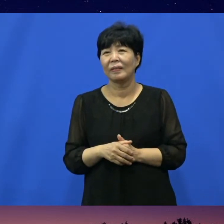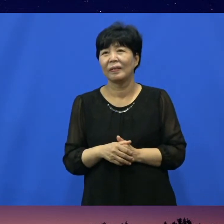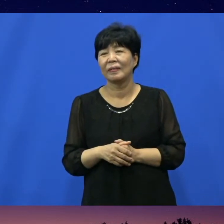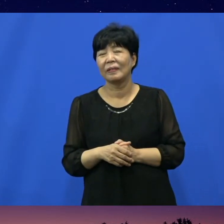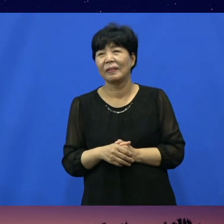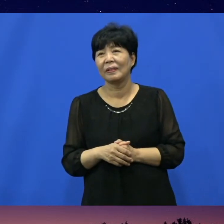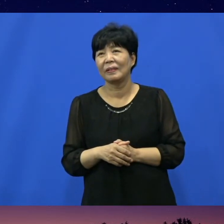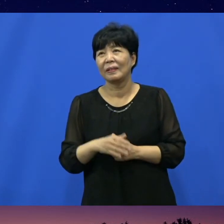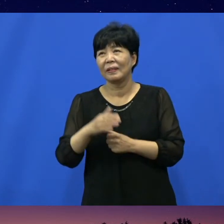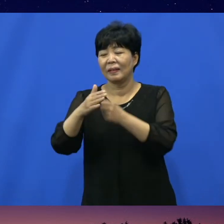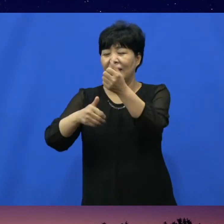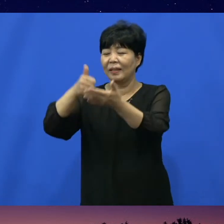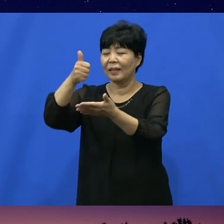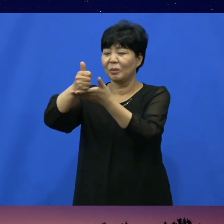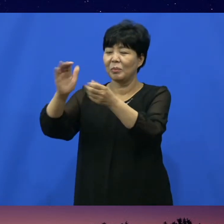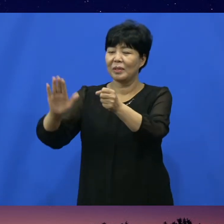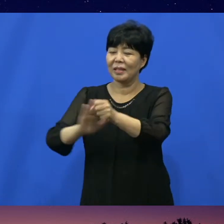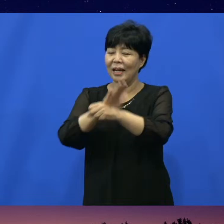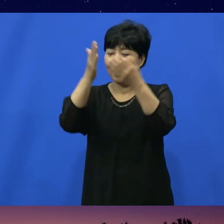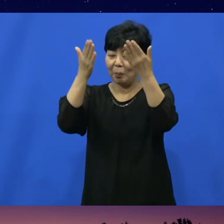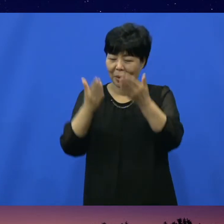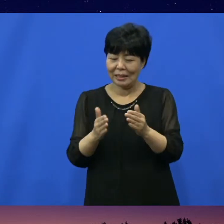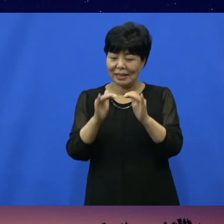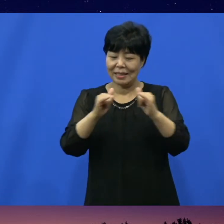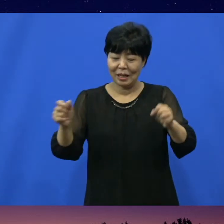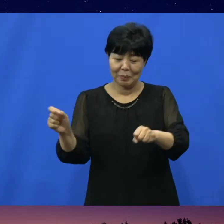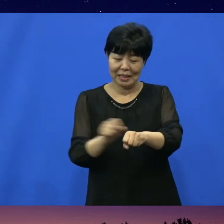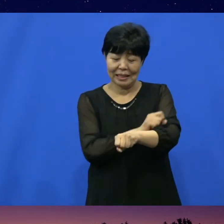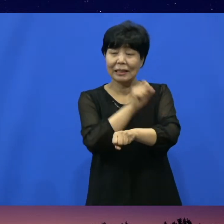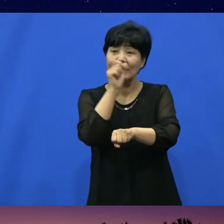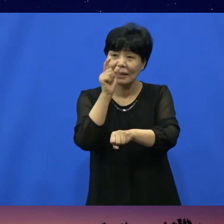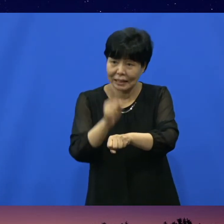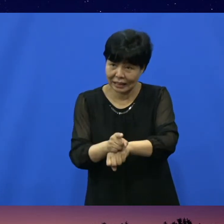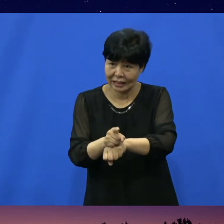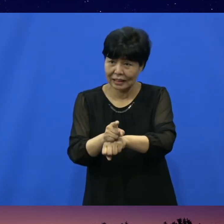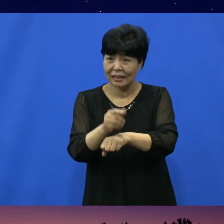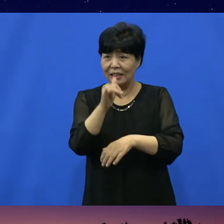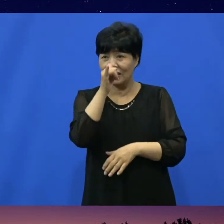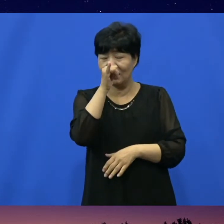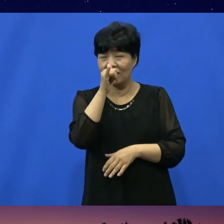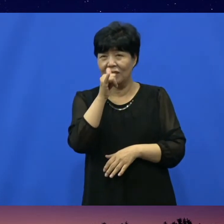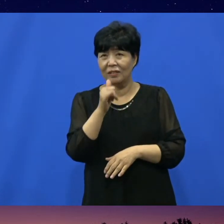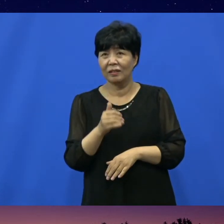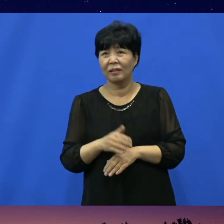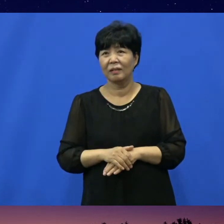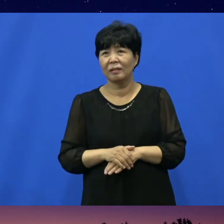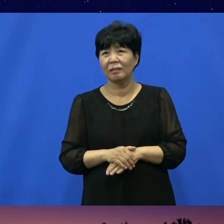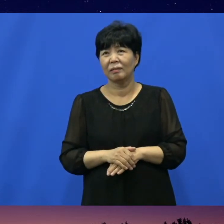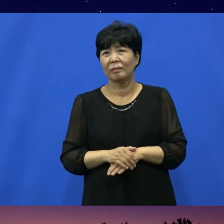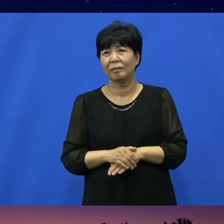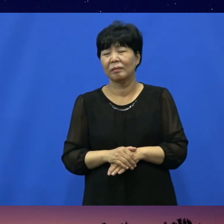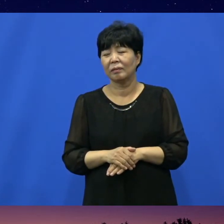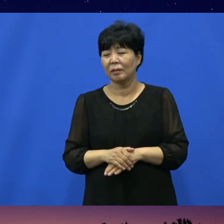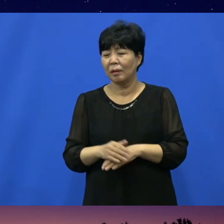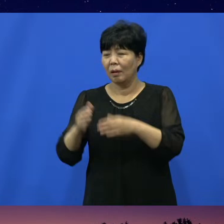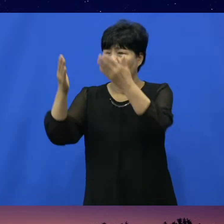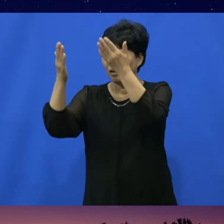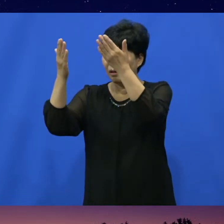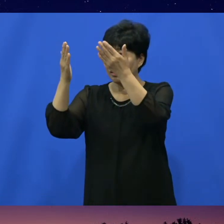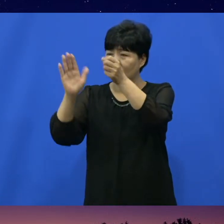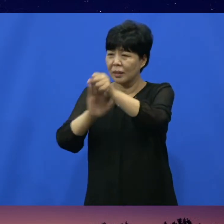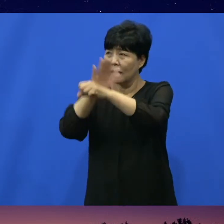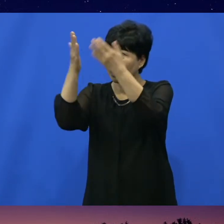여러분, 하나님의 사랑을 받은 사람의 또 다른 특성이 있어요. 내가 하나님의 사랑을 분명히 받았다면 그 사랑은 다른 사람에게로 향하게 된다는 거예요. 내